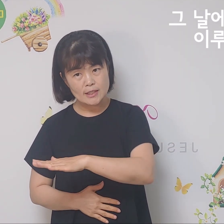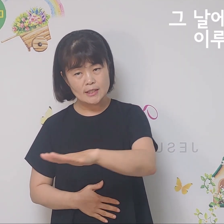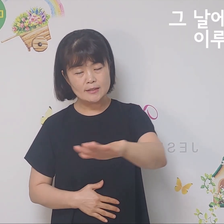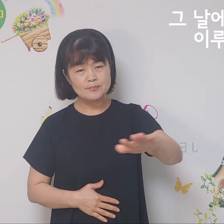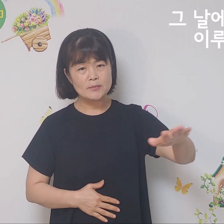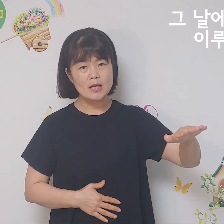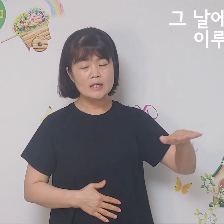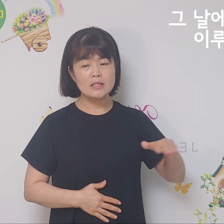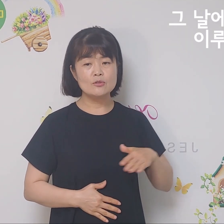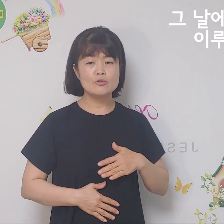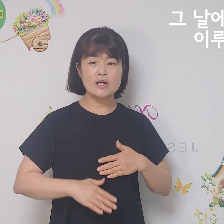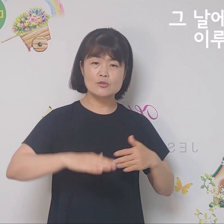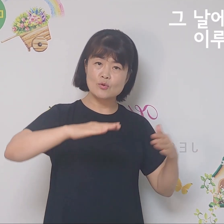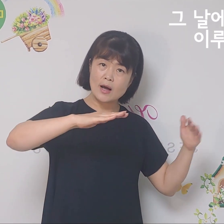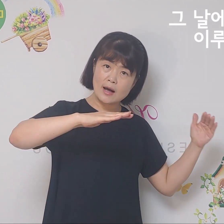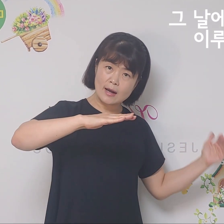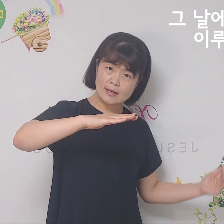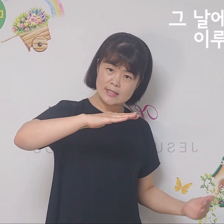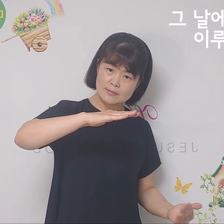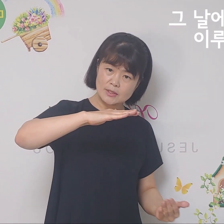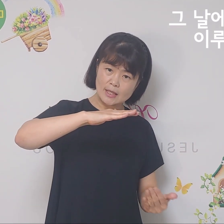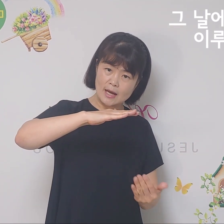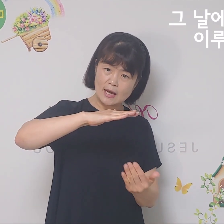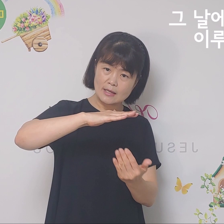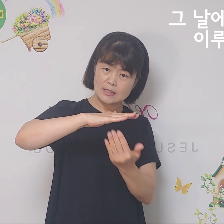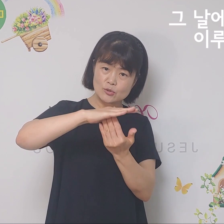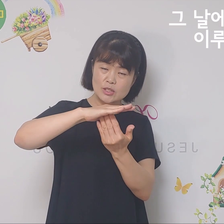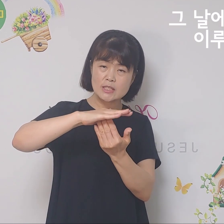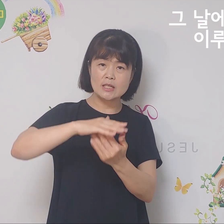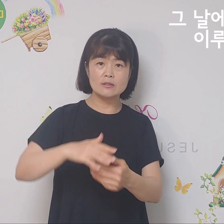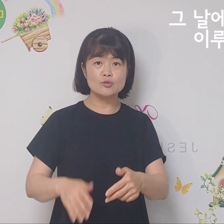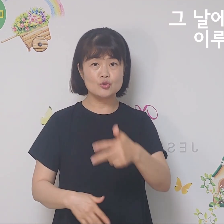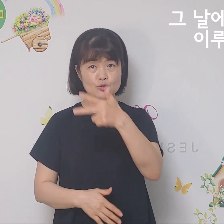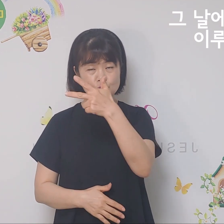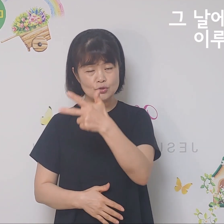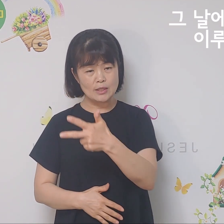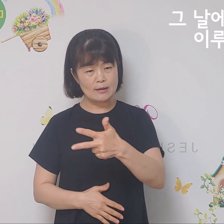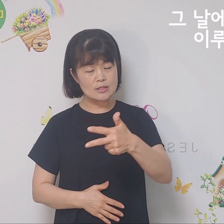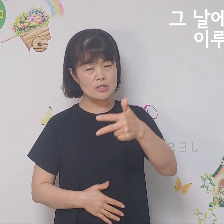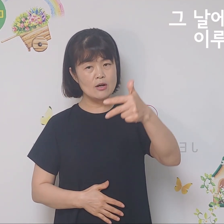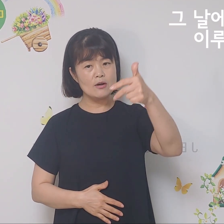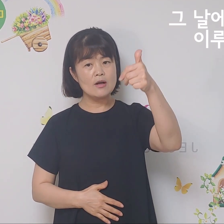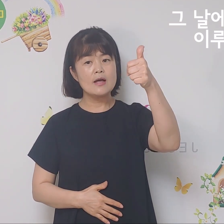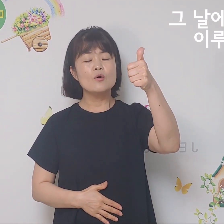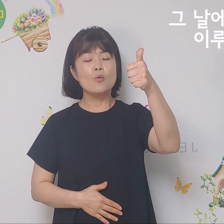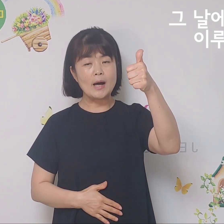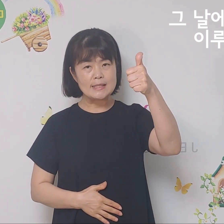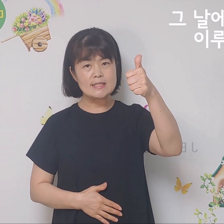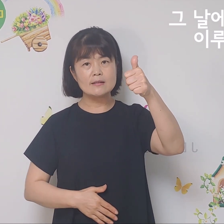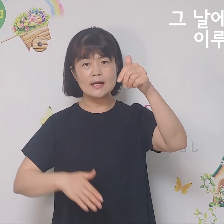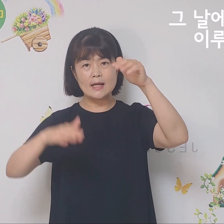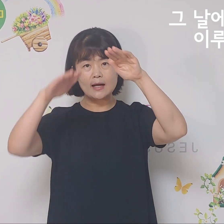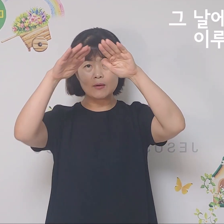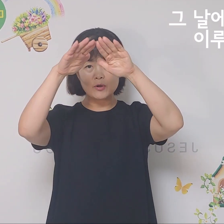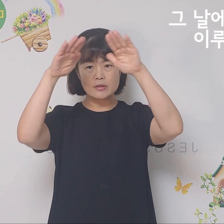우리를 이루다 수와 아까 했습니다. 이루실 주 나왔죠? 완전하다. 아까 뭐라